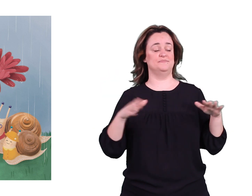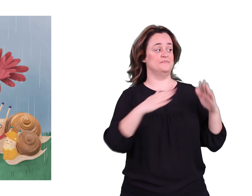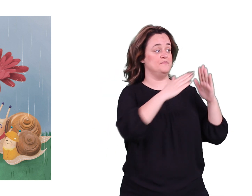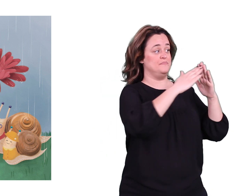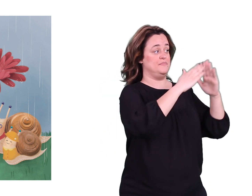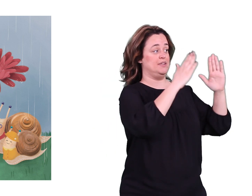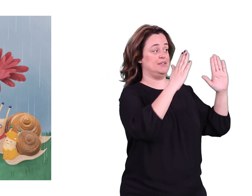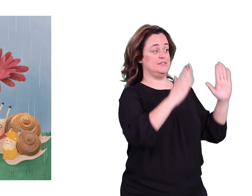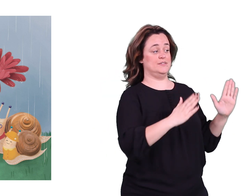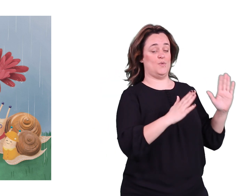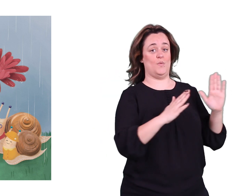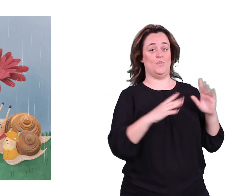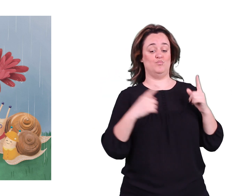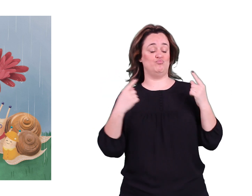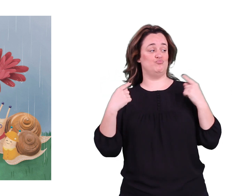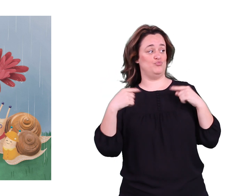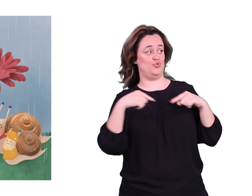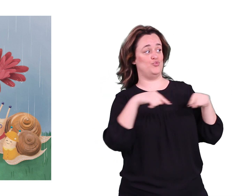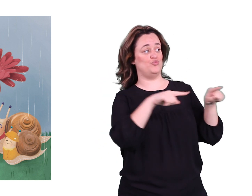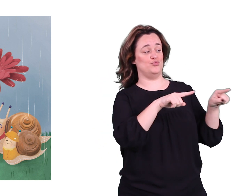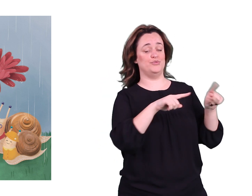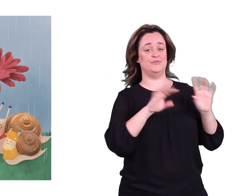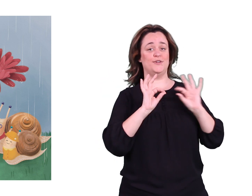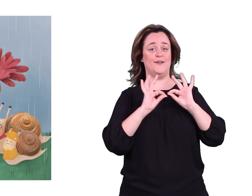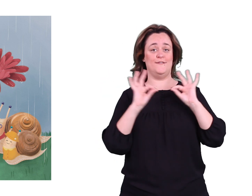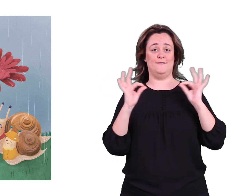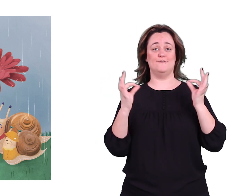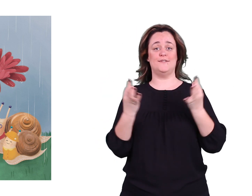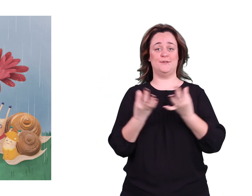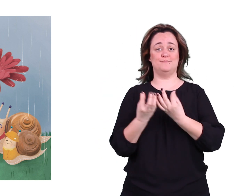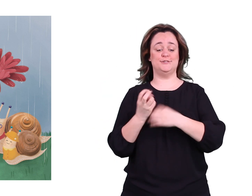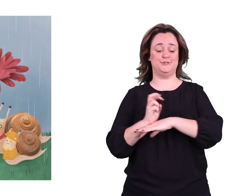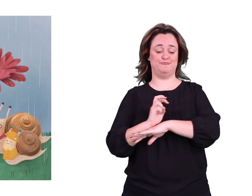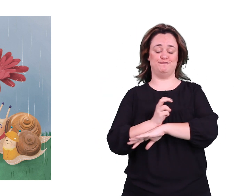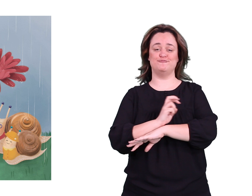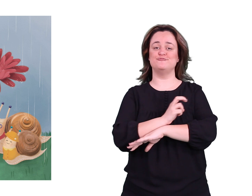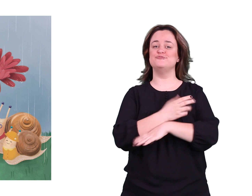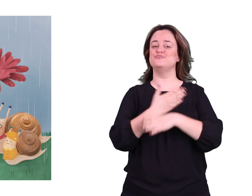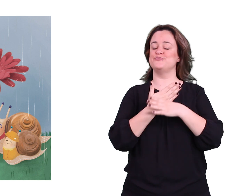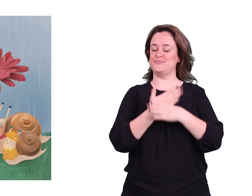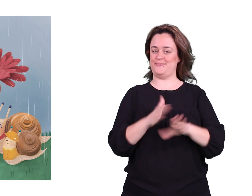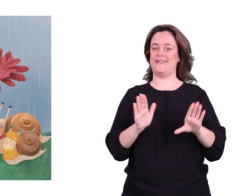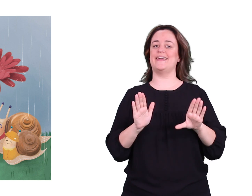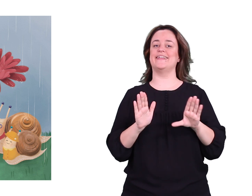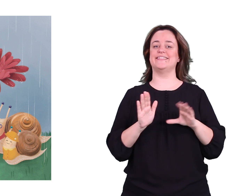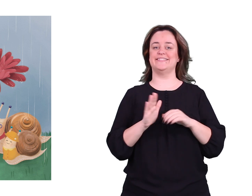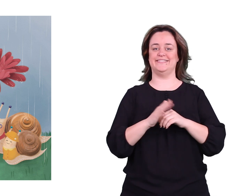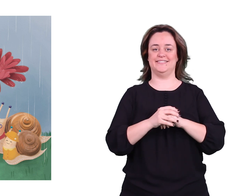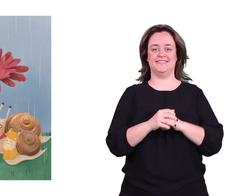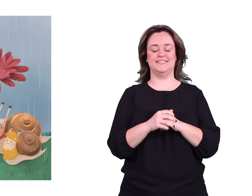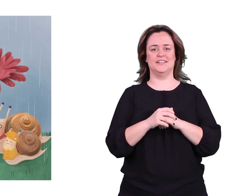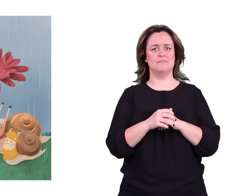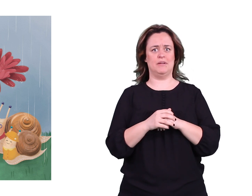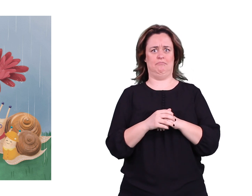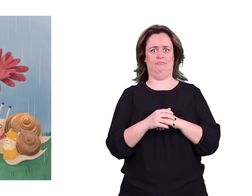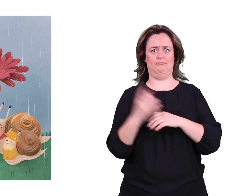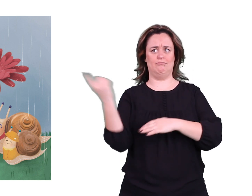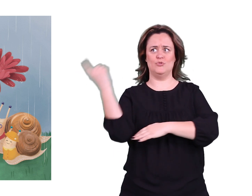que la famille escargot s'apprête à rentrer, une nouvelle averse